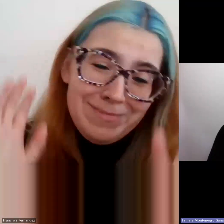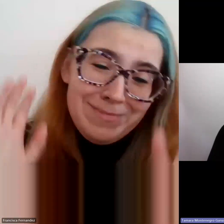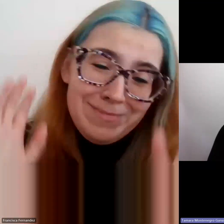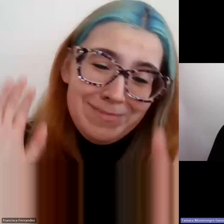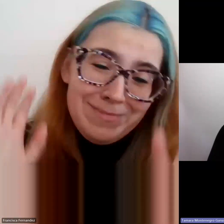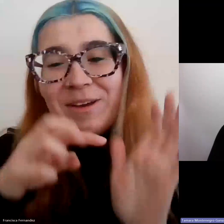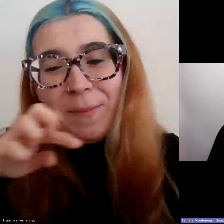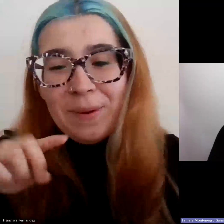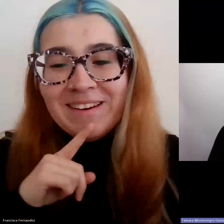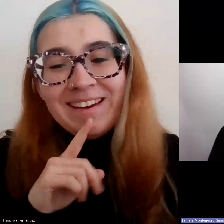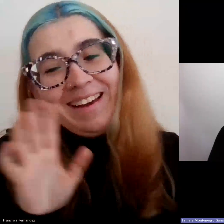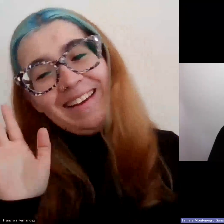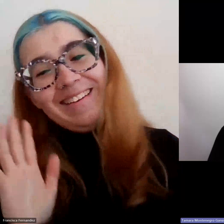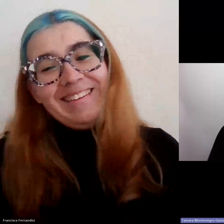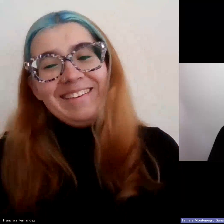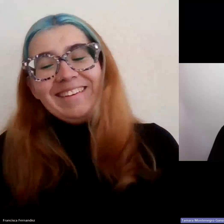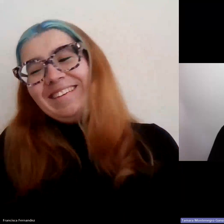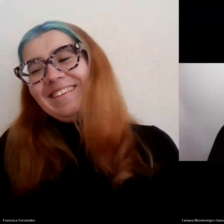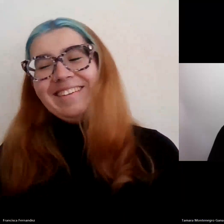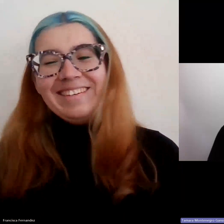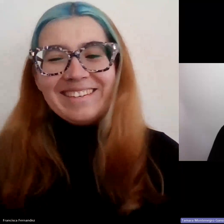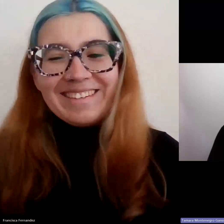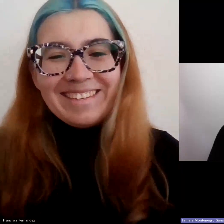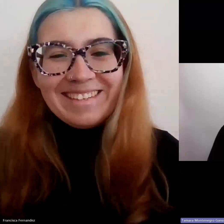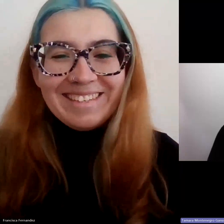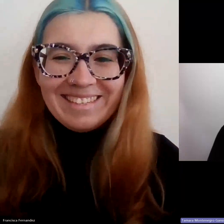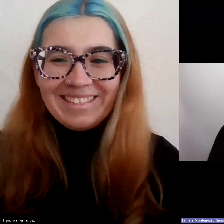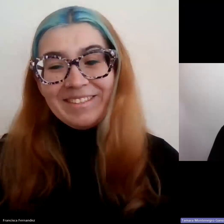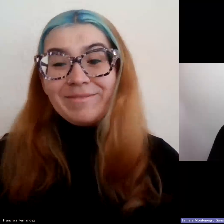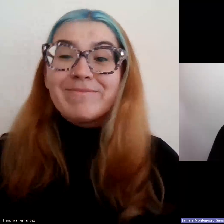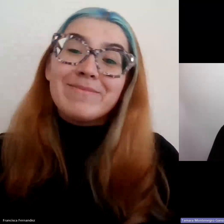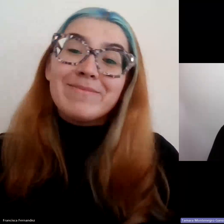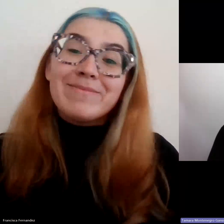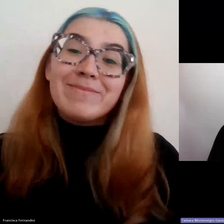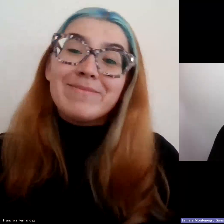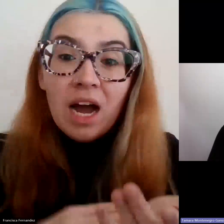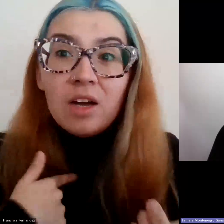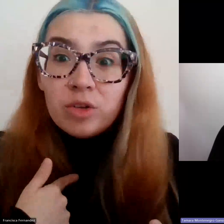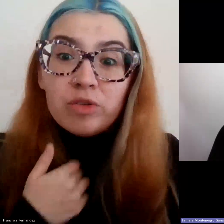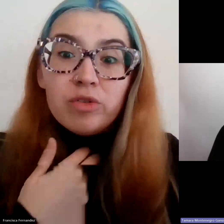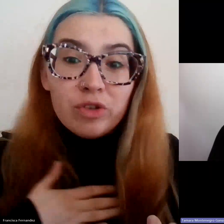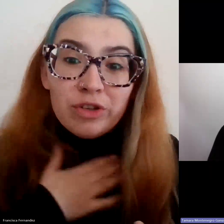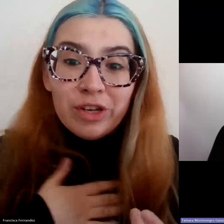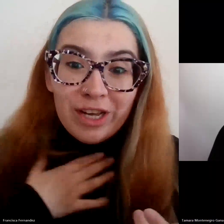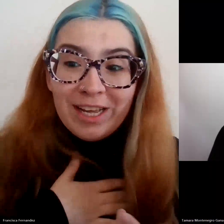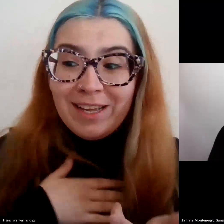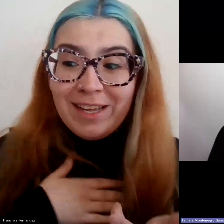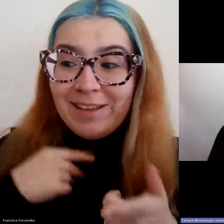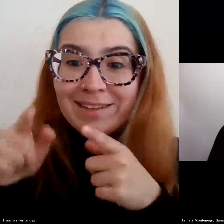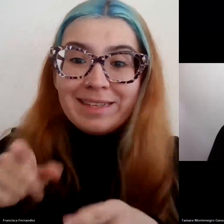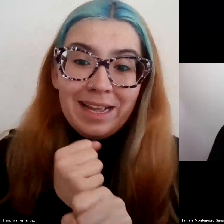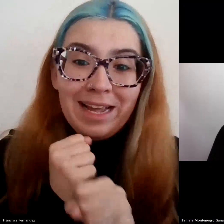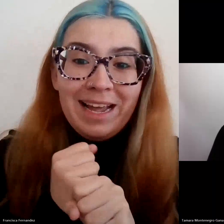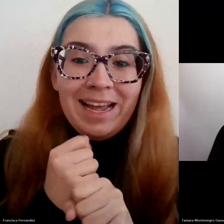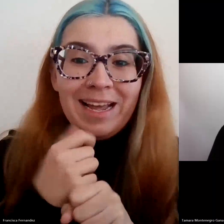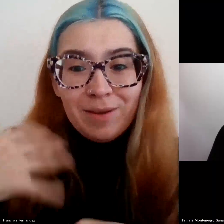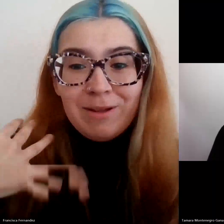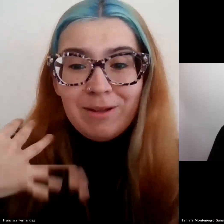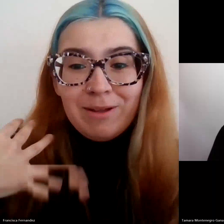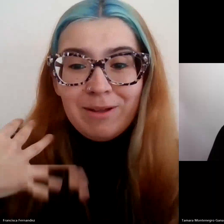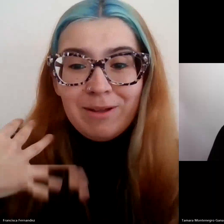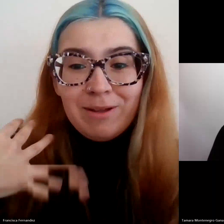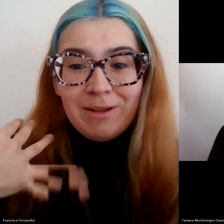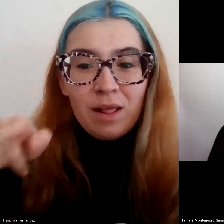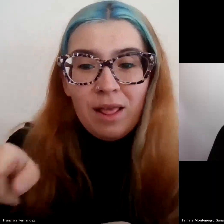También hay ahí se me quedó, no sé, muchos PPTs que tenemos con Sí, información. pues hay muchas actividades y otros recursos